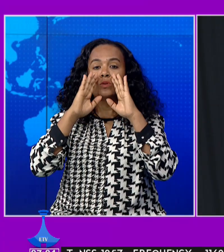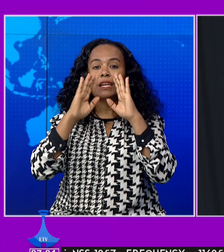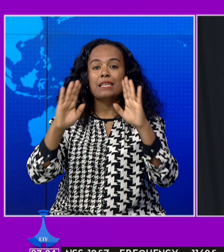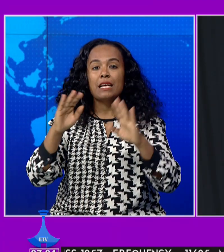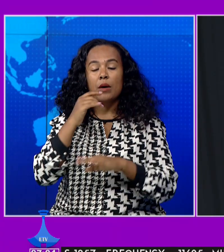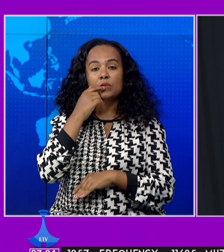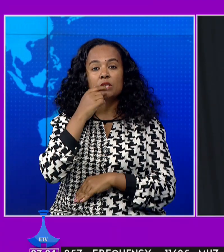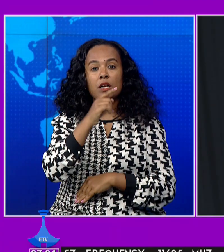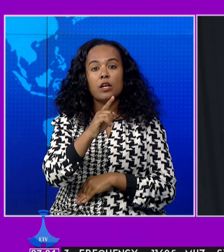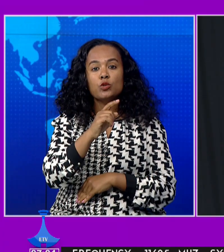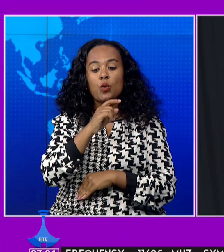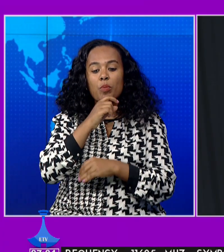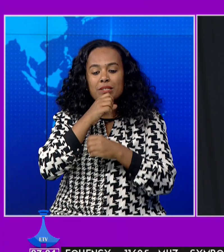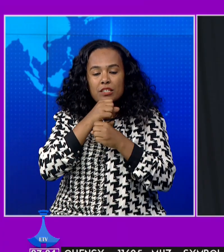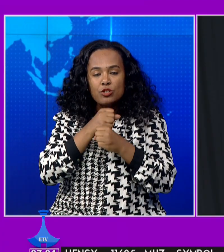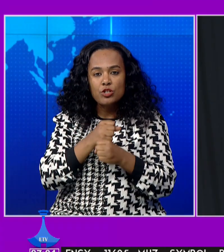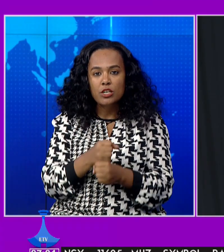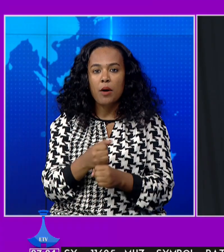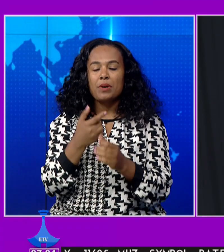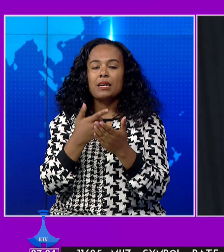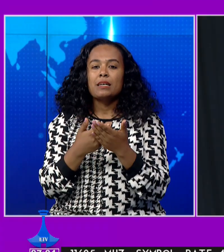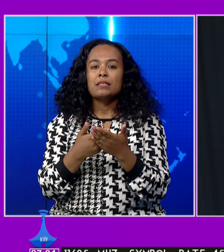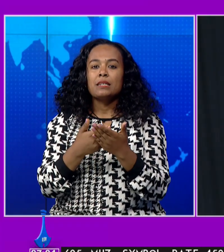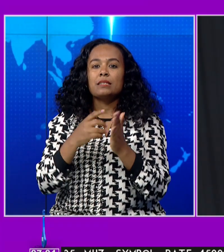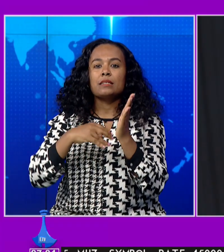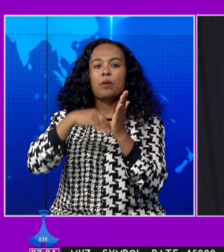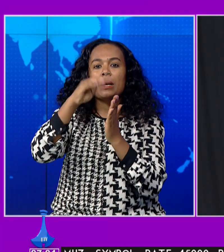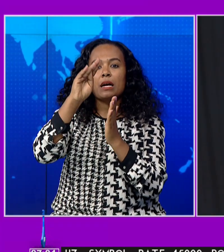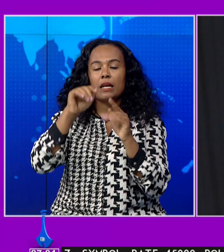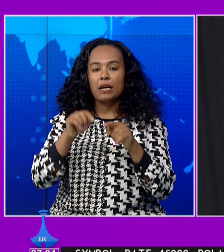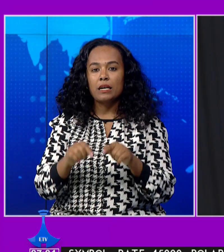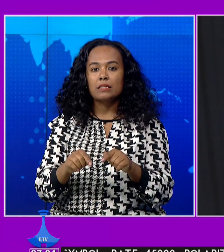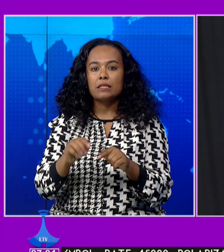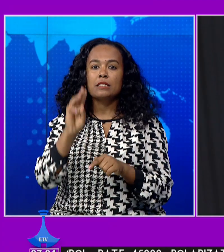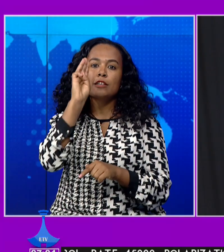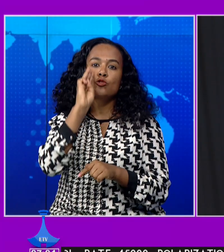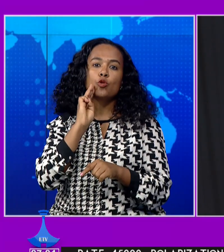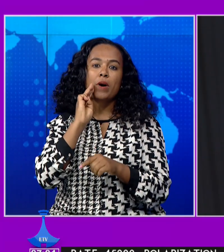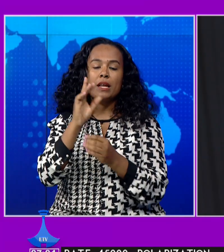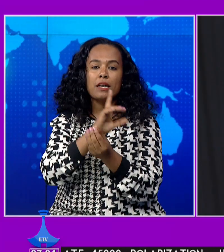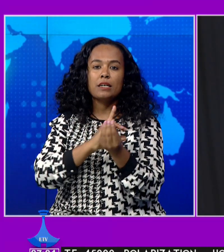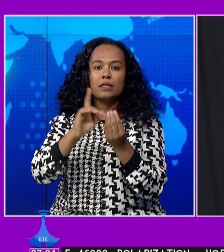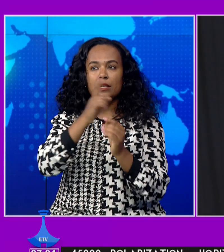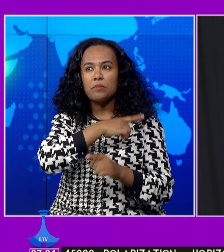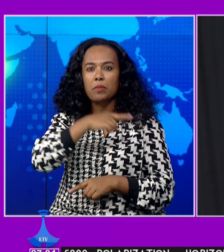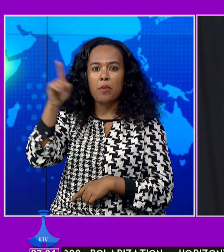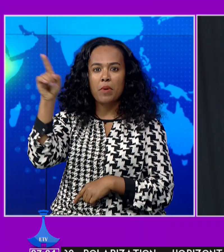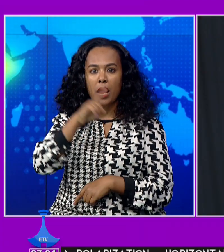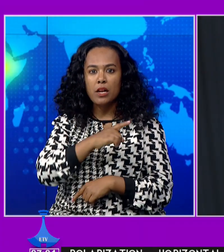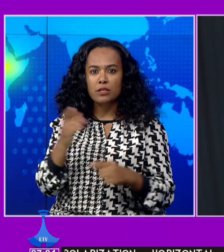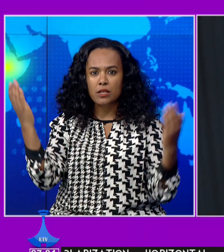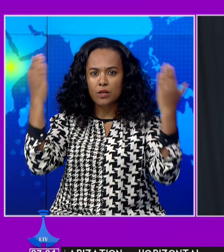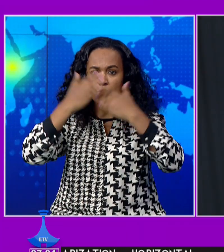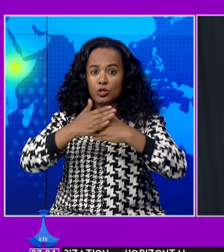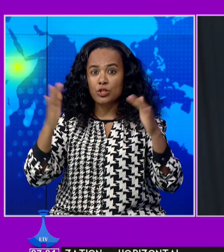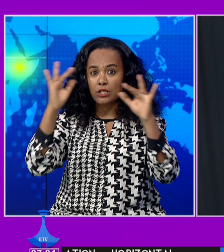ስንላቸው በስተርጅናም ከዚህ እስከ መቀሌ ከዚህ እስከ ሶማሌ ክልል በመመላለስ ምሽት ሌሊት ቀን